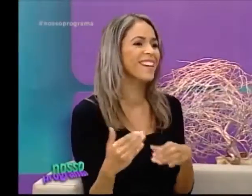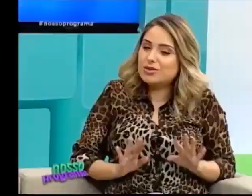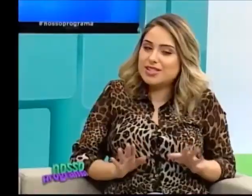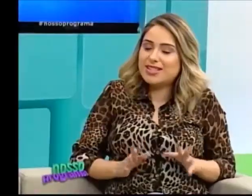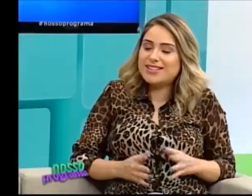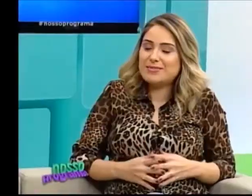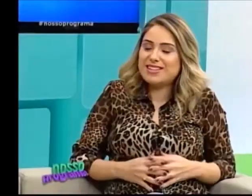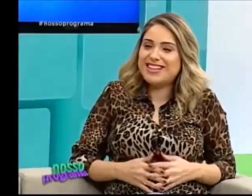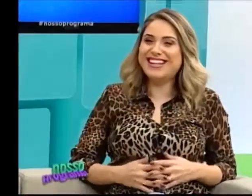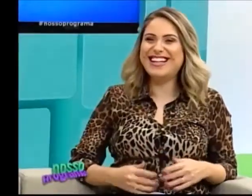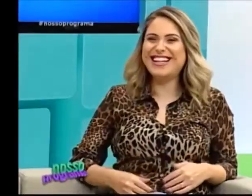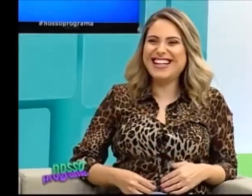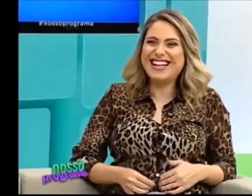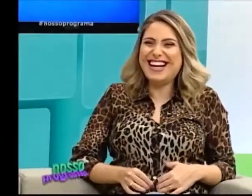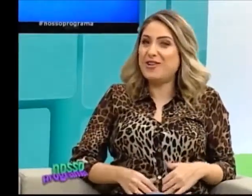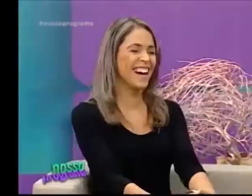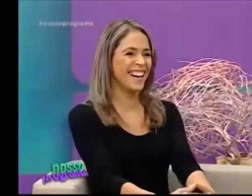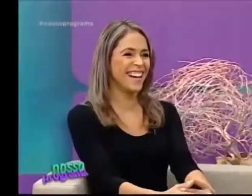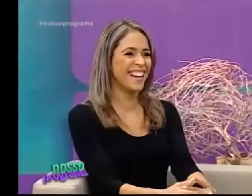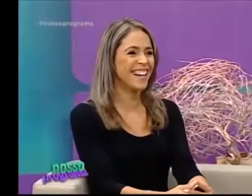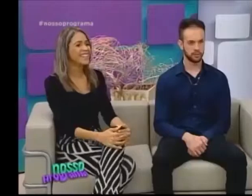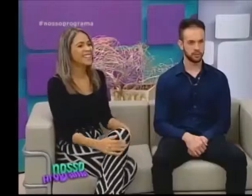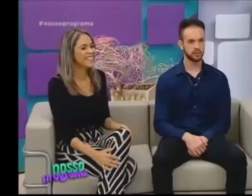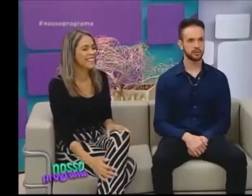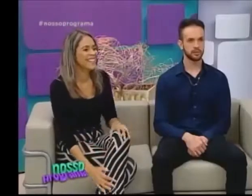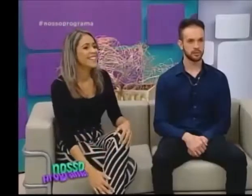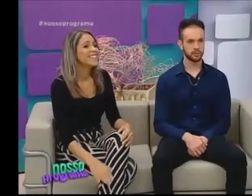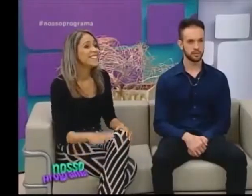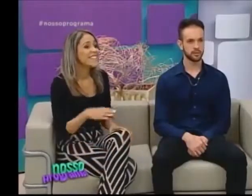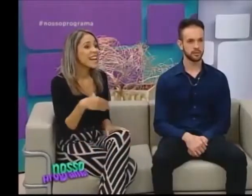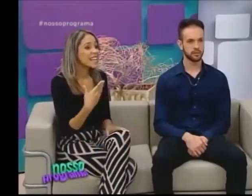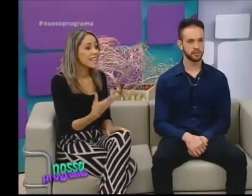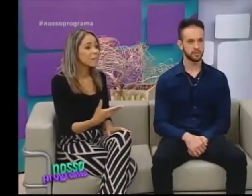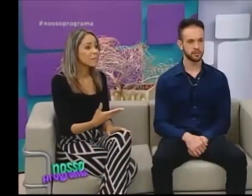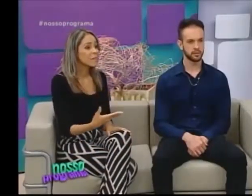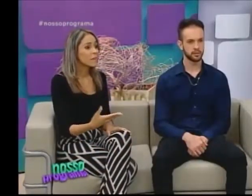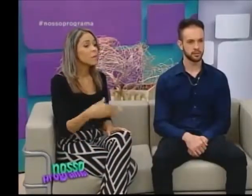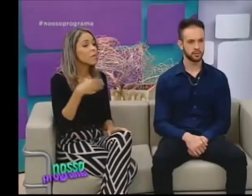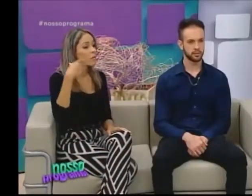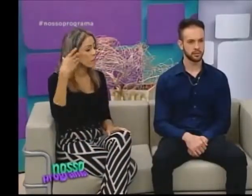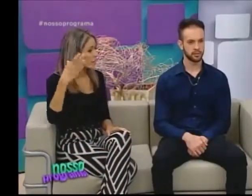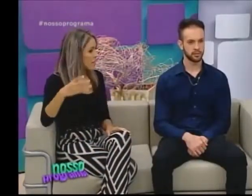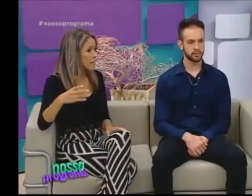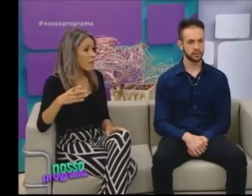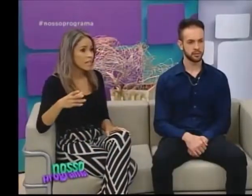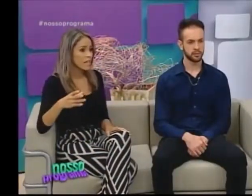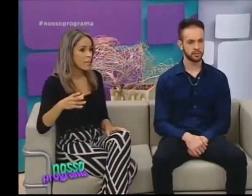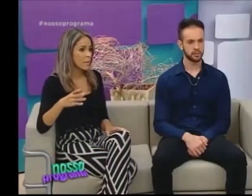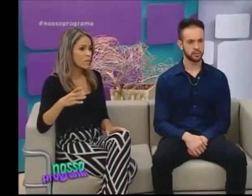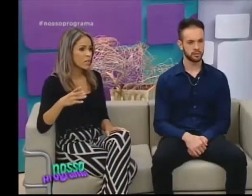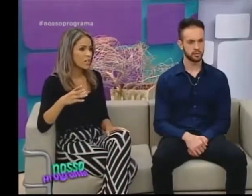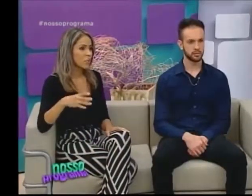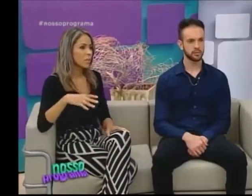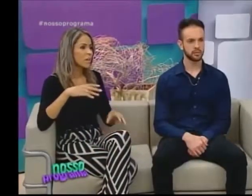quis aqui também, né? Há uns 10 anos. E aí, meu irmão e é quase sempre para Curitiba, porque lá